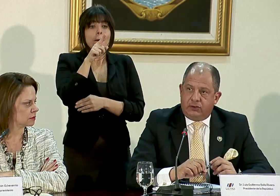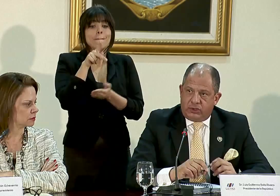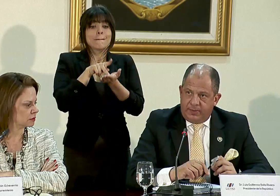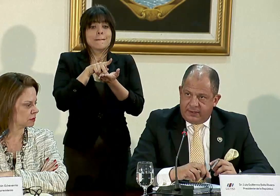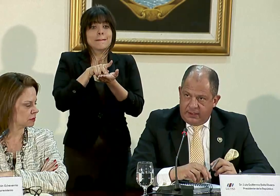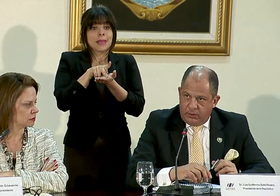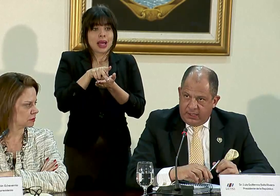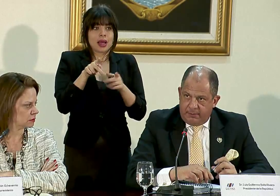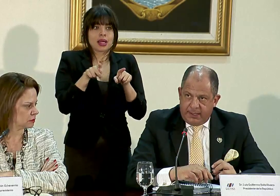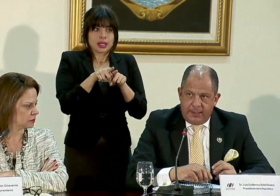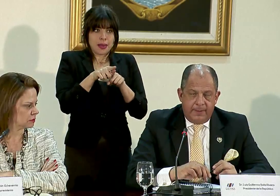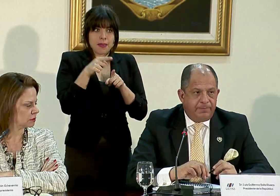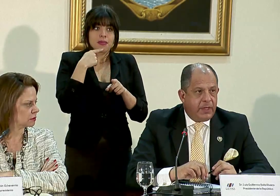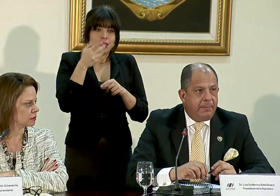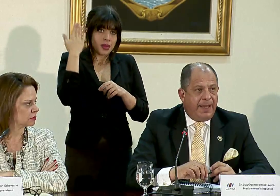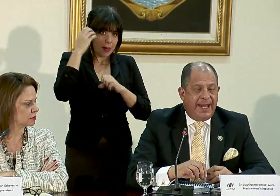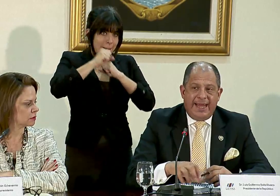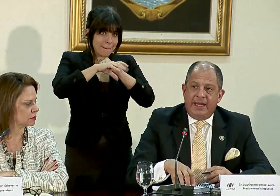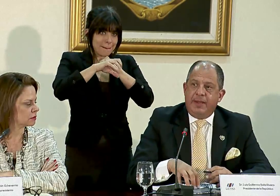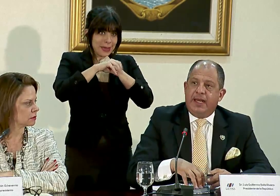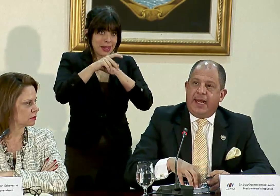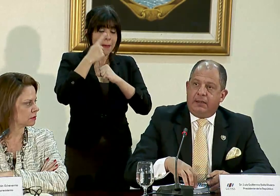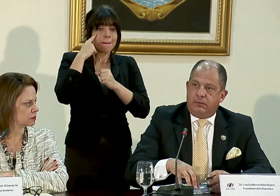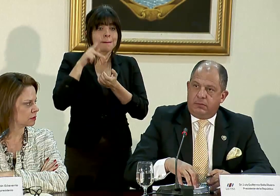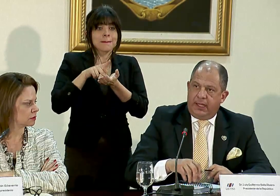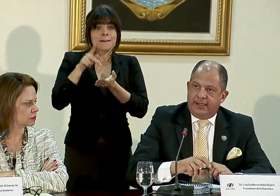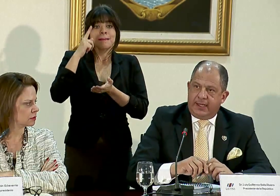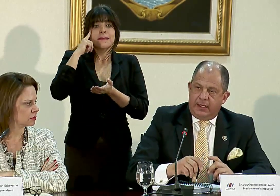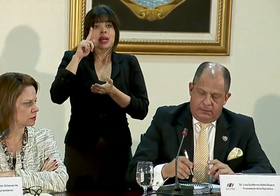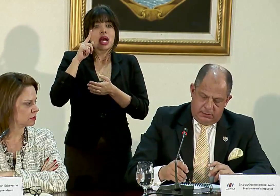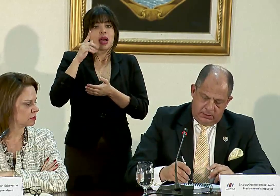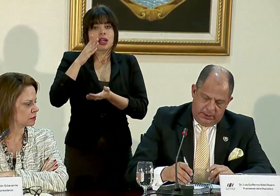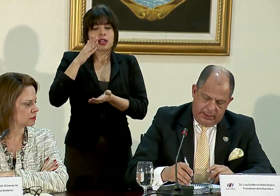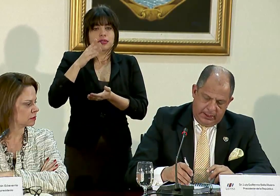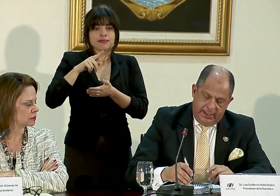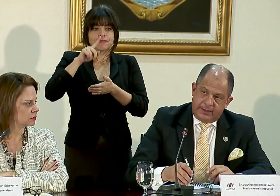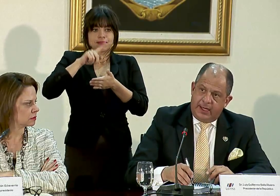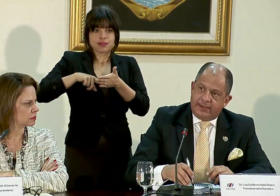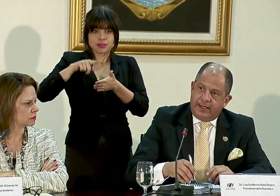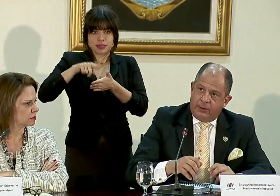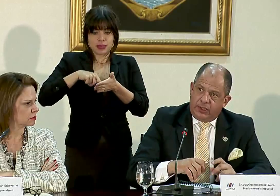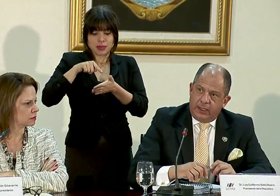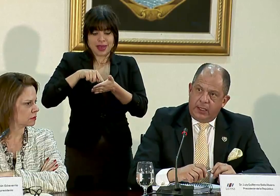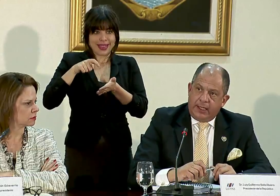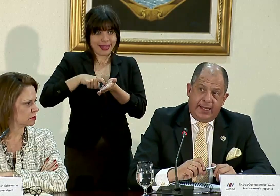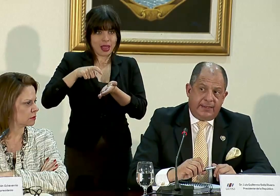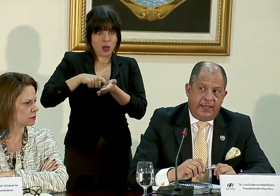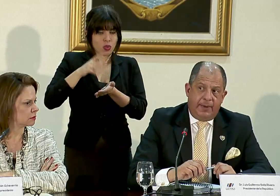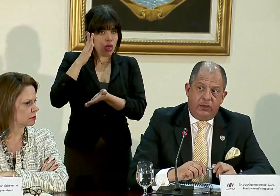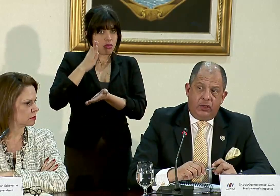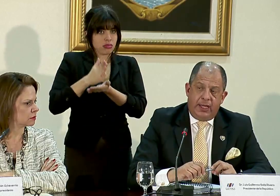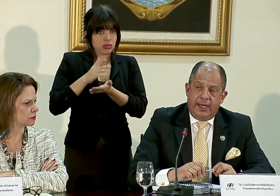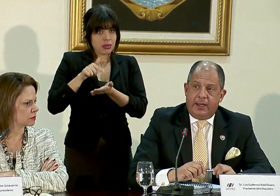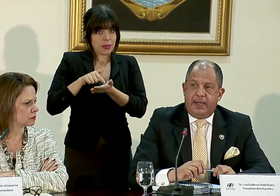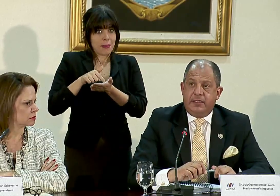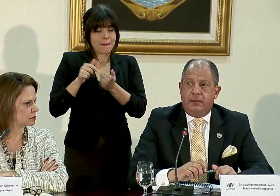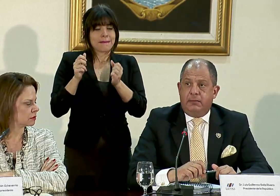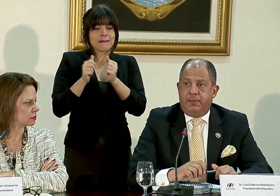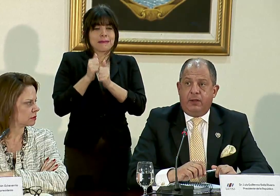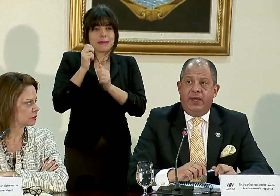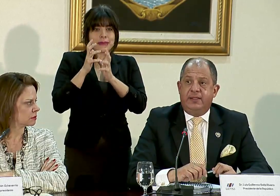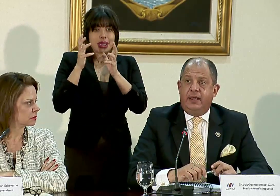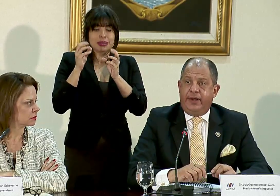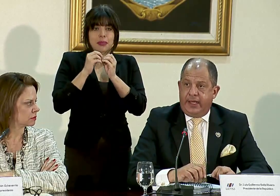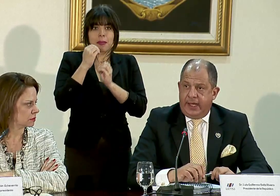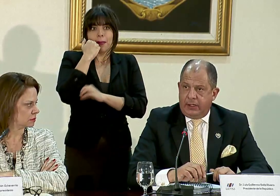y esto también se dijo en campaña para eliminar esa esa deuda que es la mayor y la que más